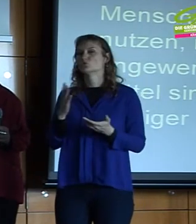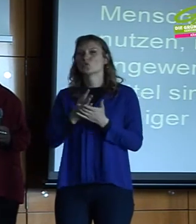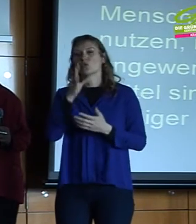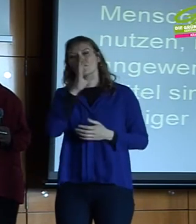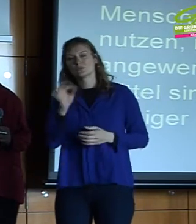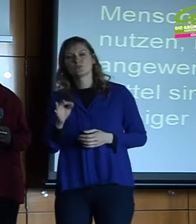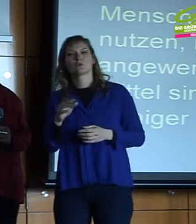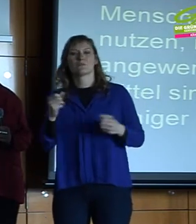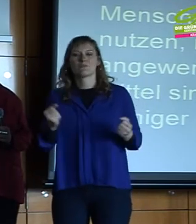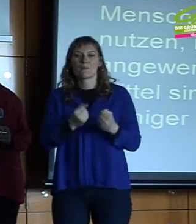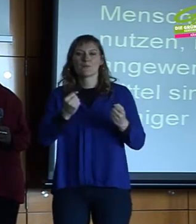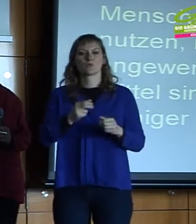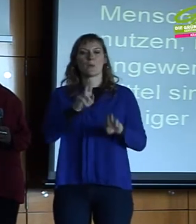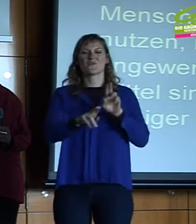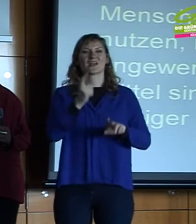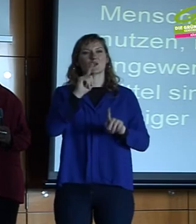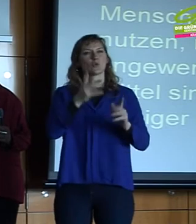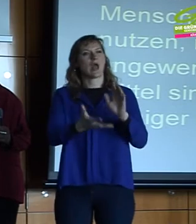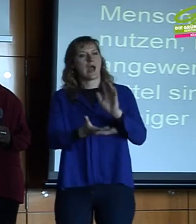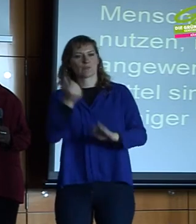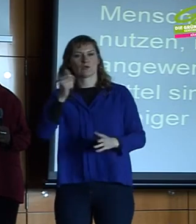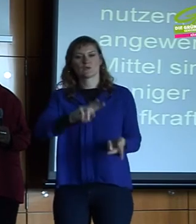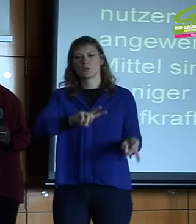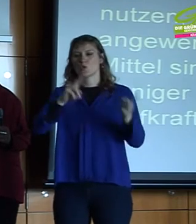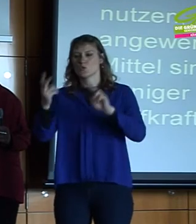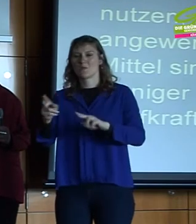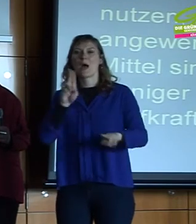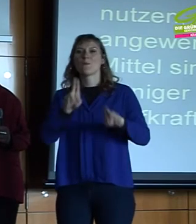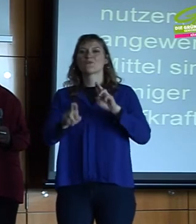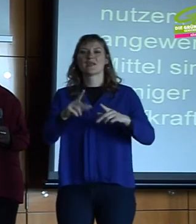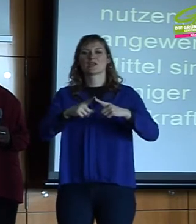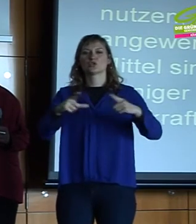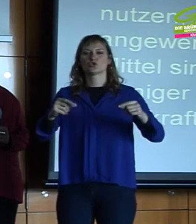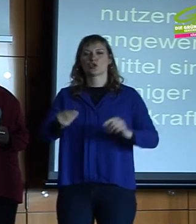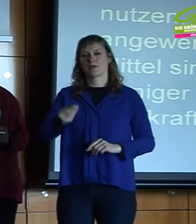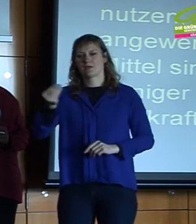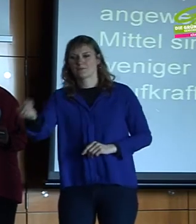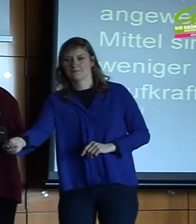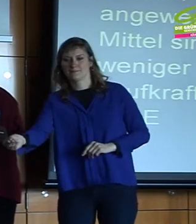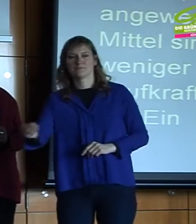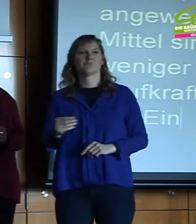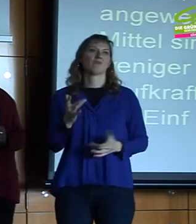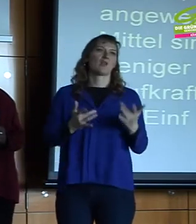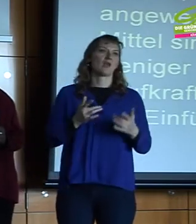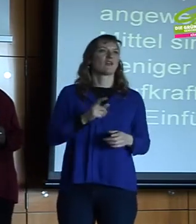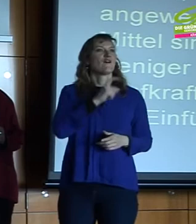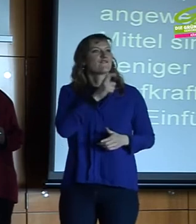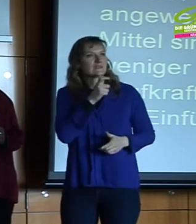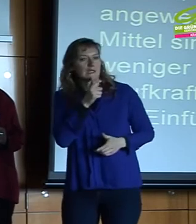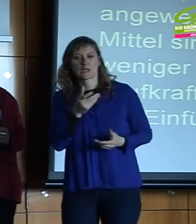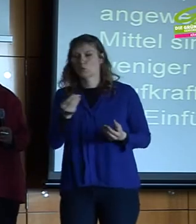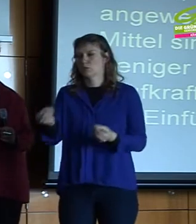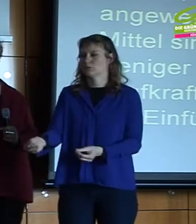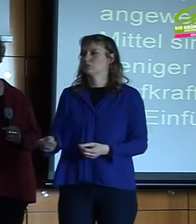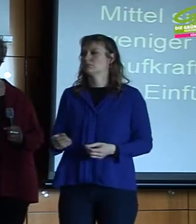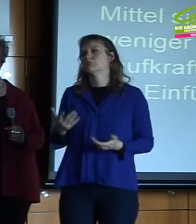immer wieder das Pflegegeld abzuschaffen in Richtung Pflegeschecks. Es gibt Versuche, teilweise Pflegeversicherung einzuführen,